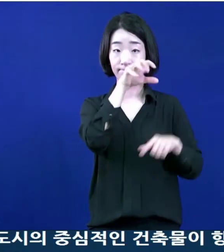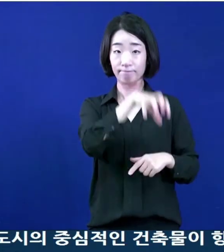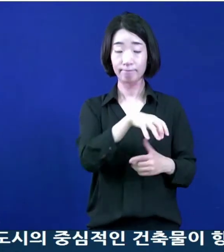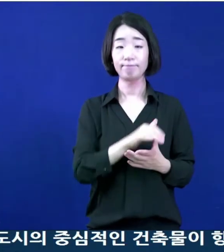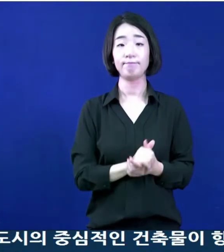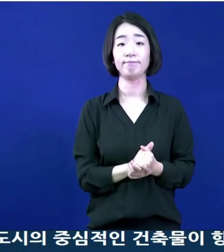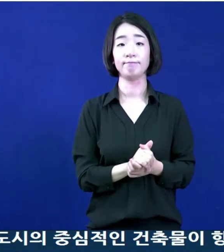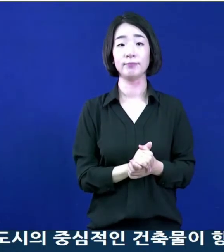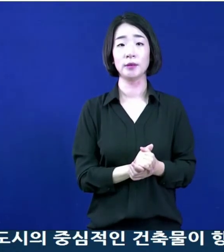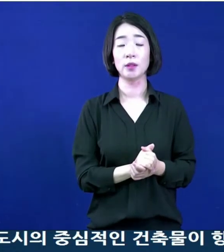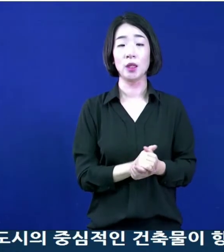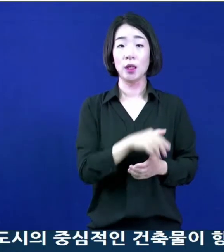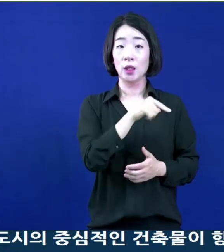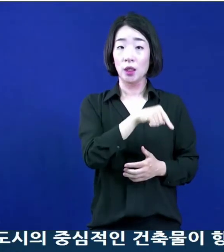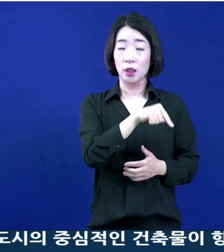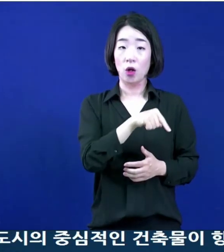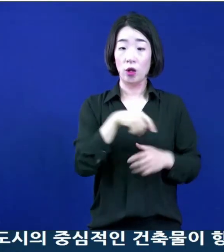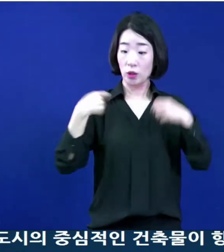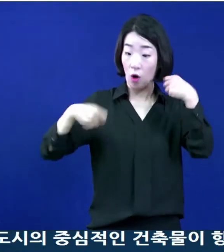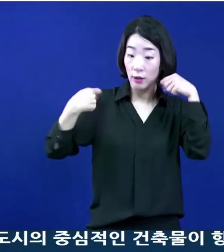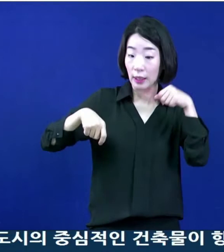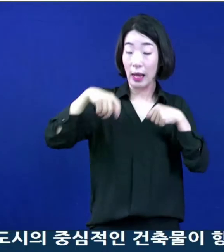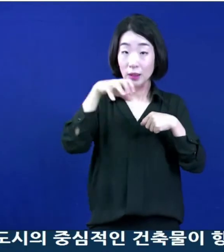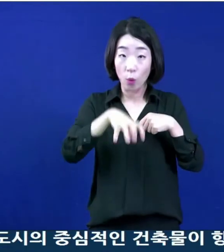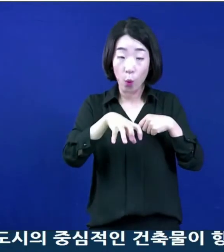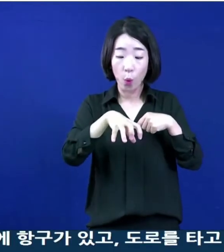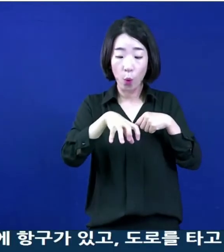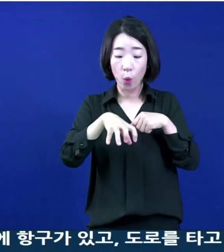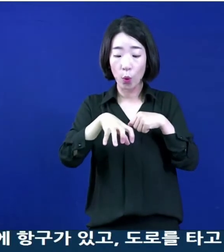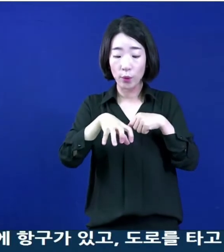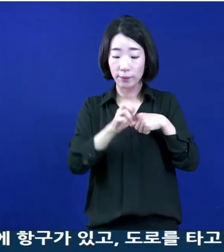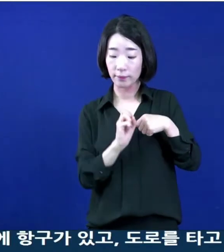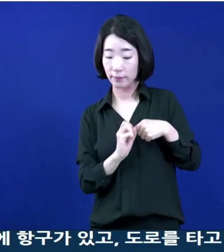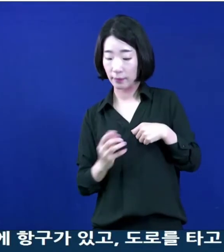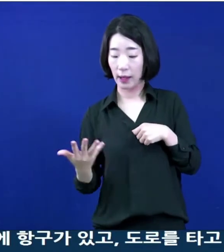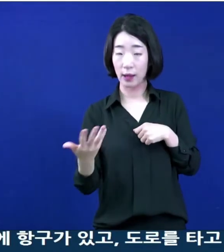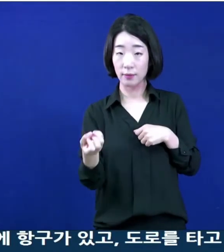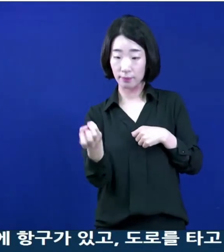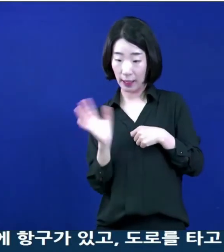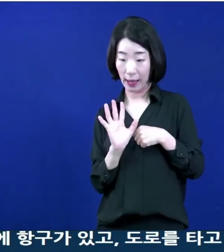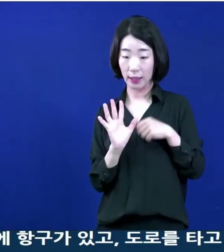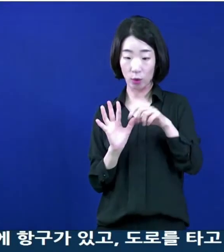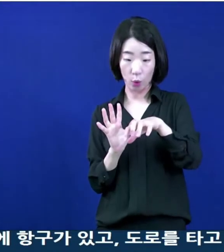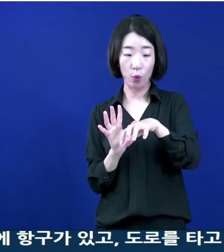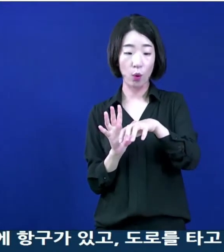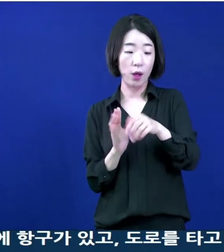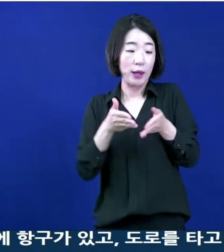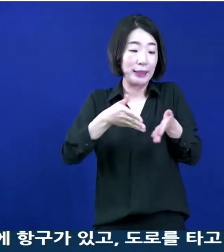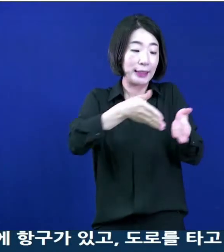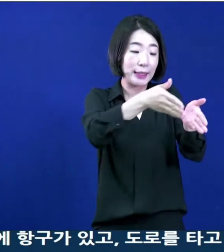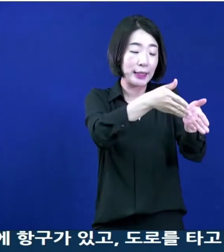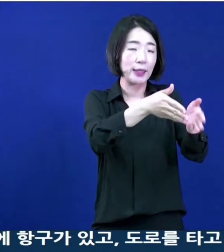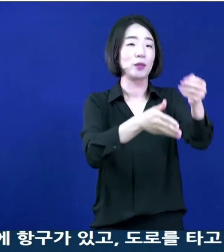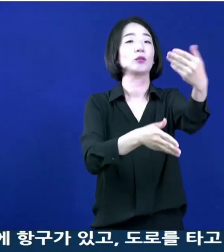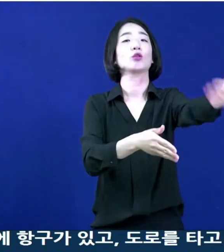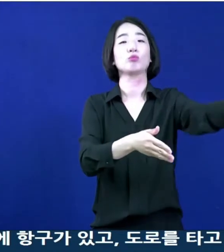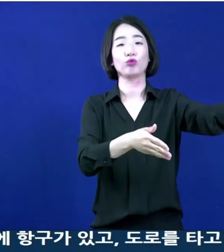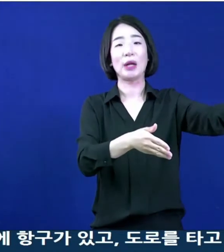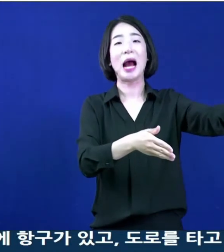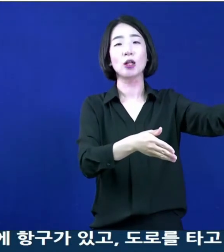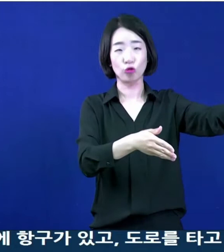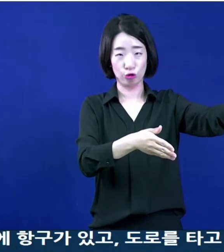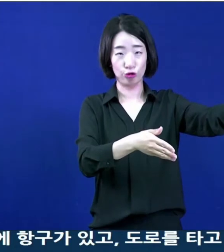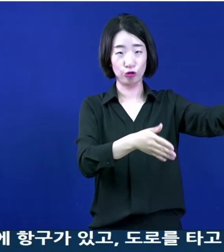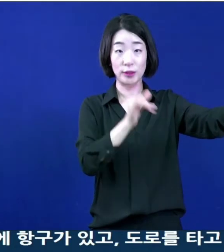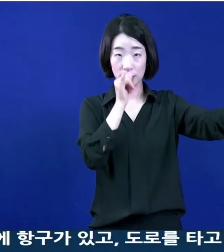저런 구조가 많지 않습니다. 연극장 앞에 이제 저기 좀 네모 번듯한 거 하나 보이는 게 그게 시장이에요. 시장 몇 개가 거기 이제 붙어 있습니다. 그래서 중심지라는